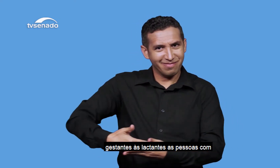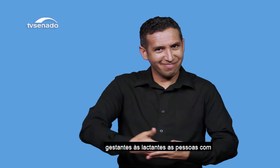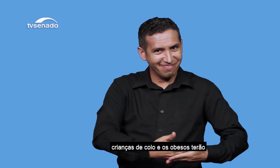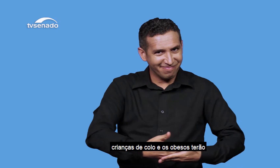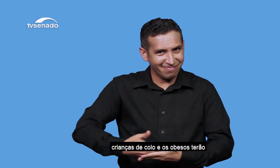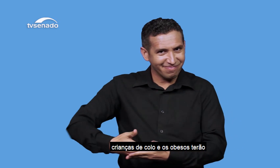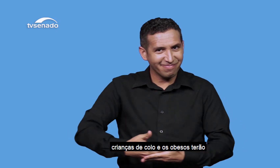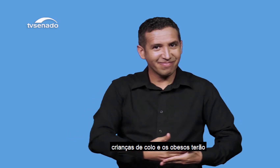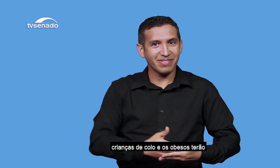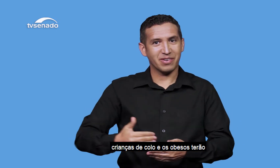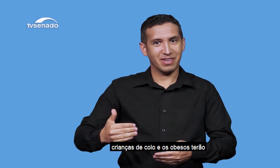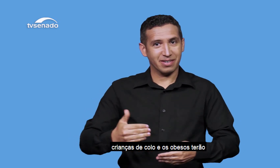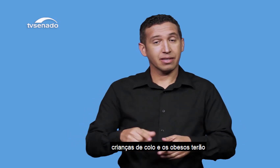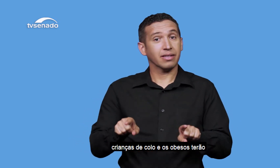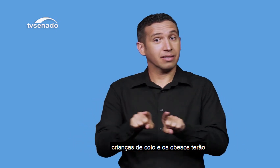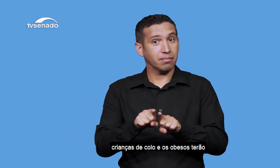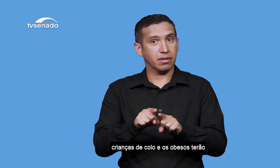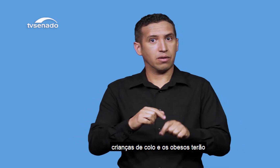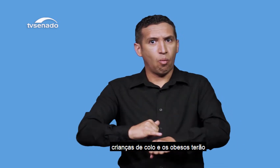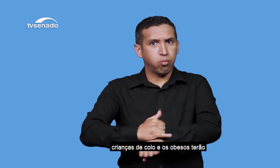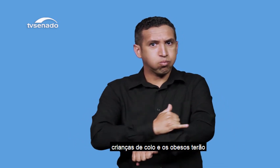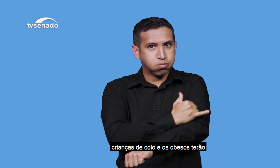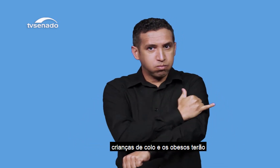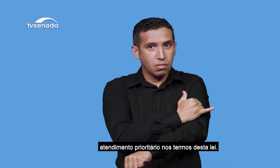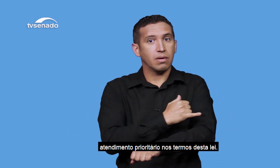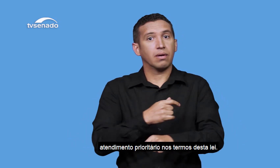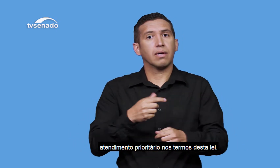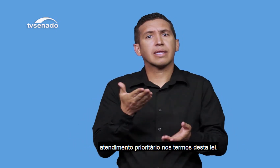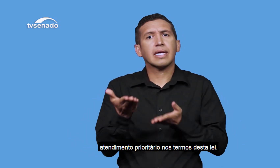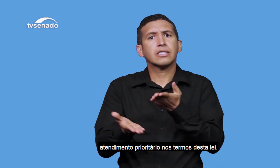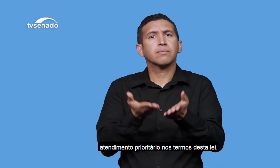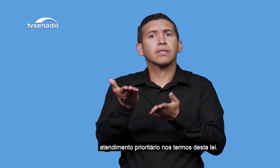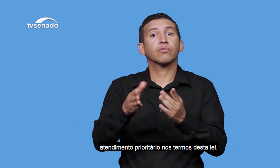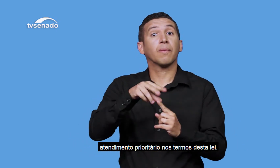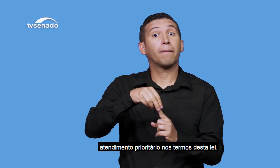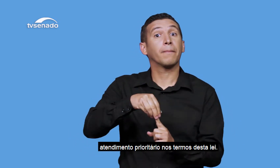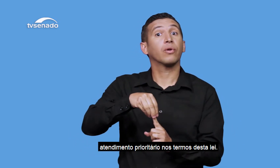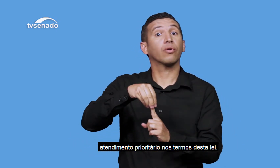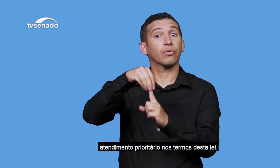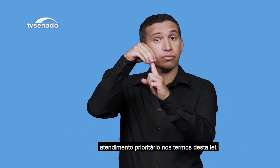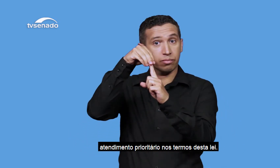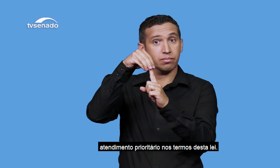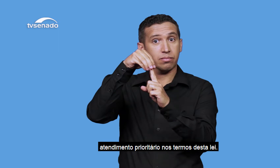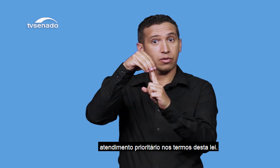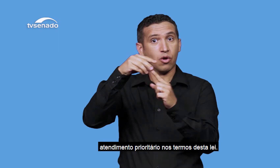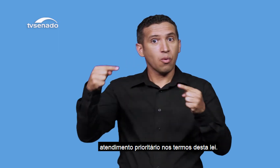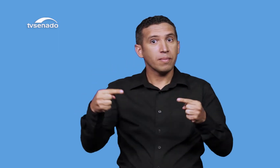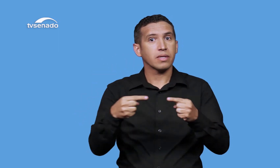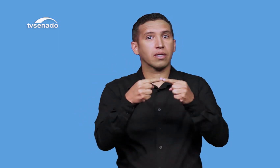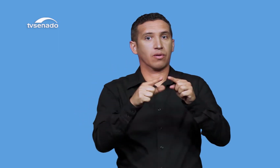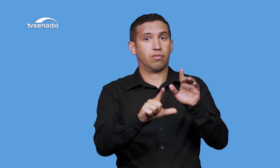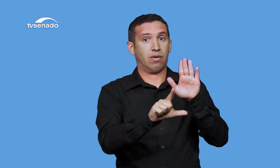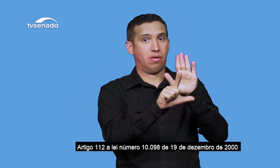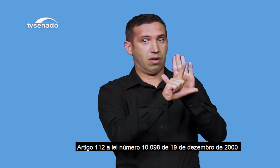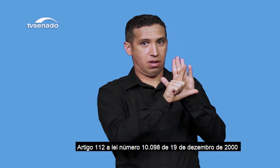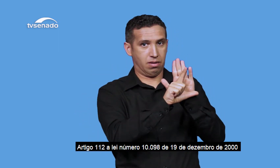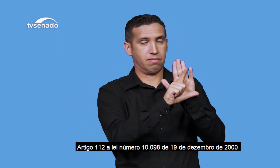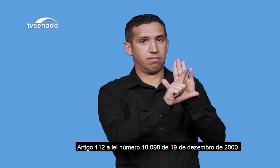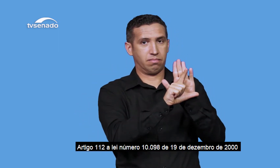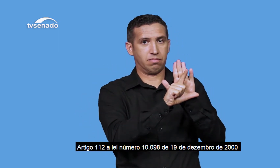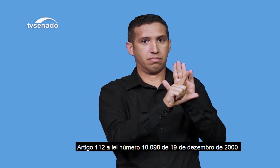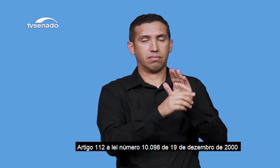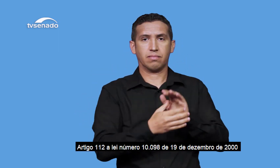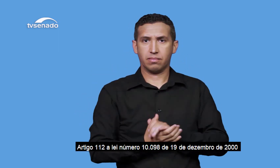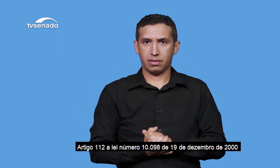pessoas com crianças de colo e os obesos terão atendimento prioritário nos termos desta lei